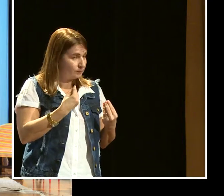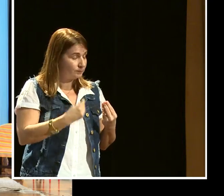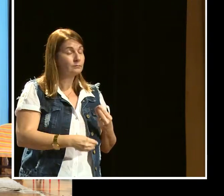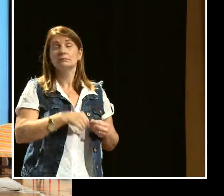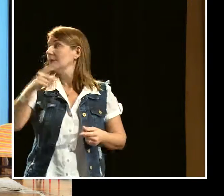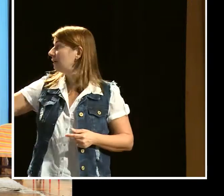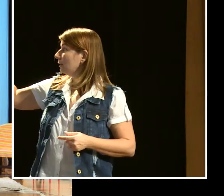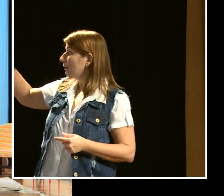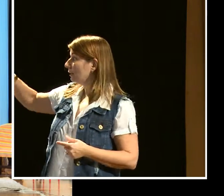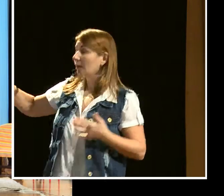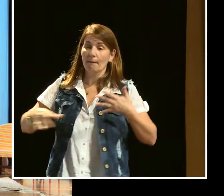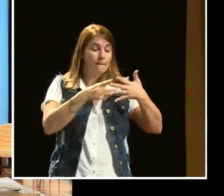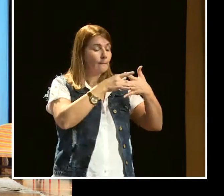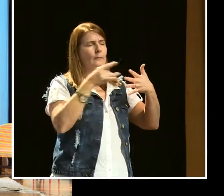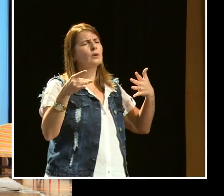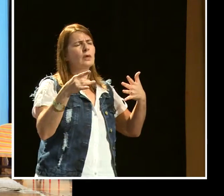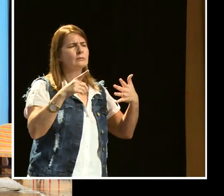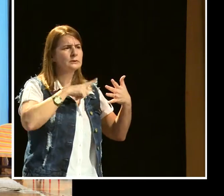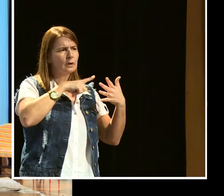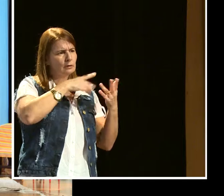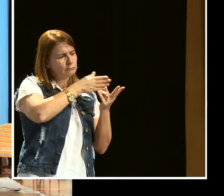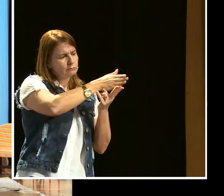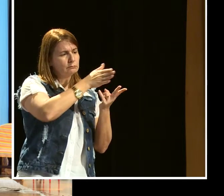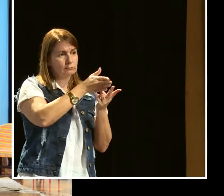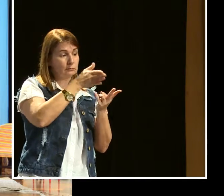estaremos formando futuros docentes.